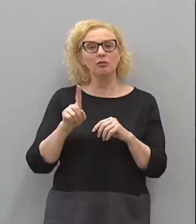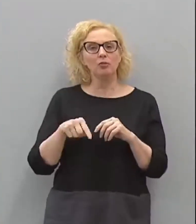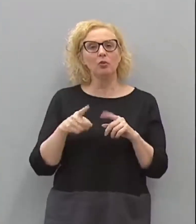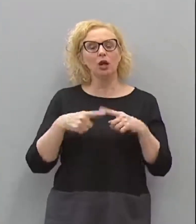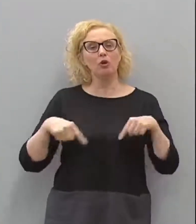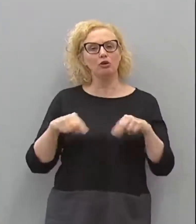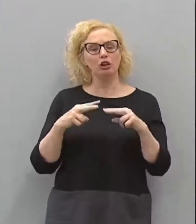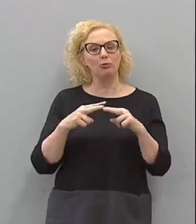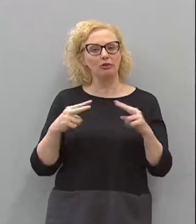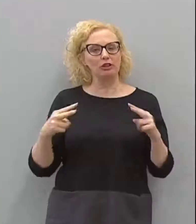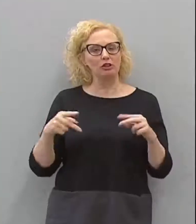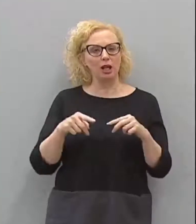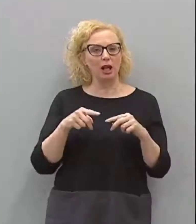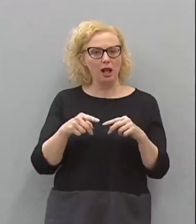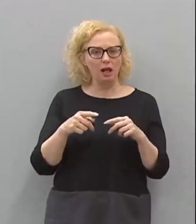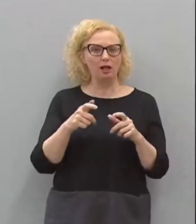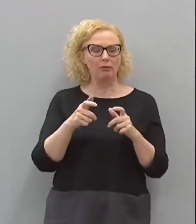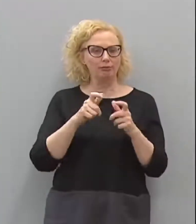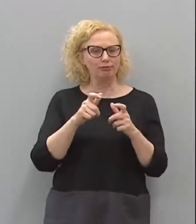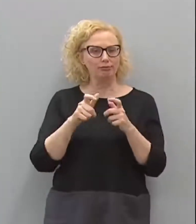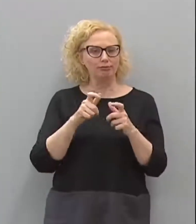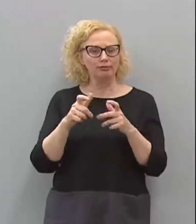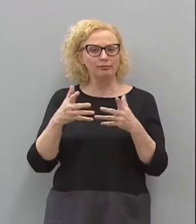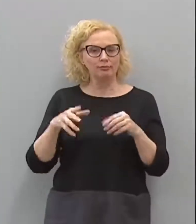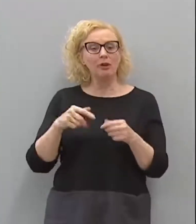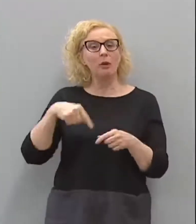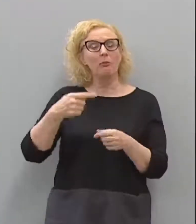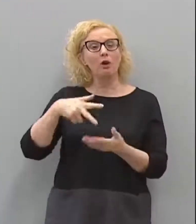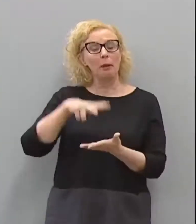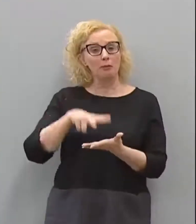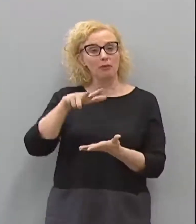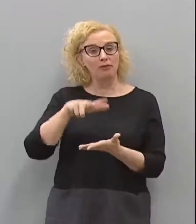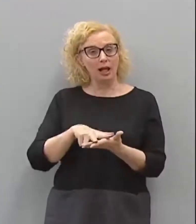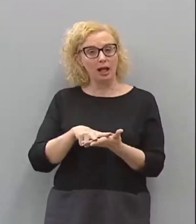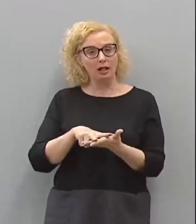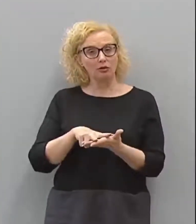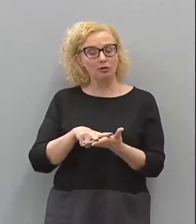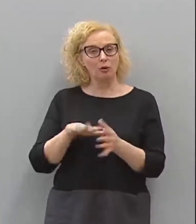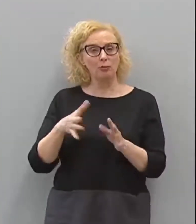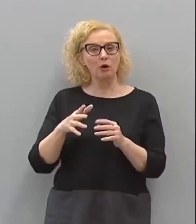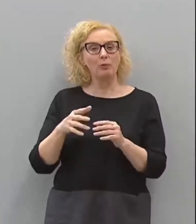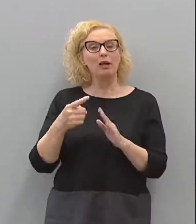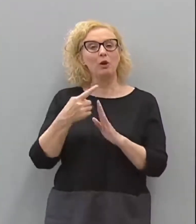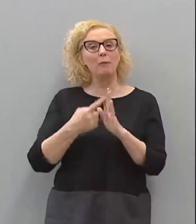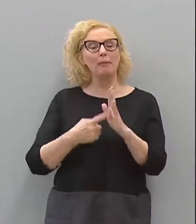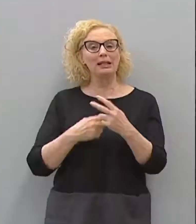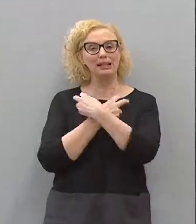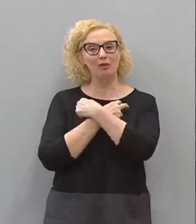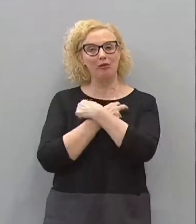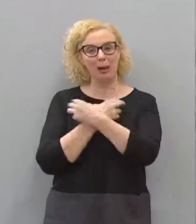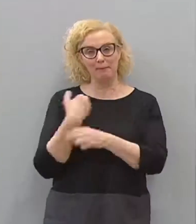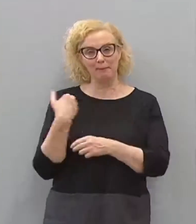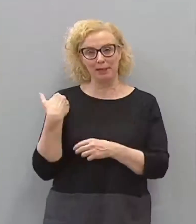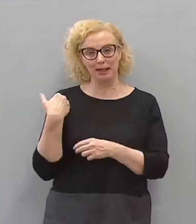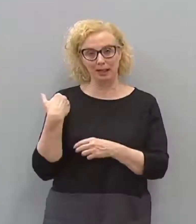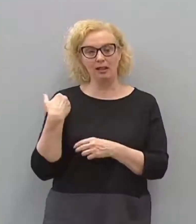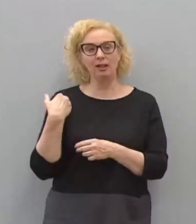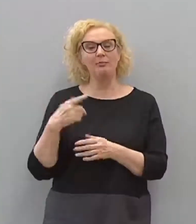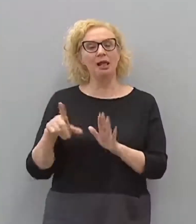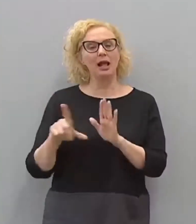perché avevamo approvato nella sua fine di novembre scorso una legge